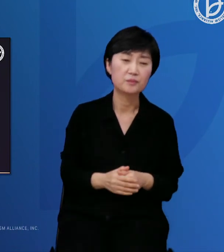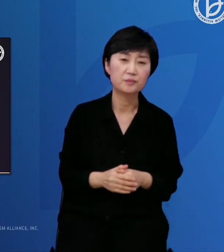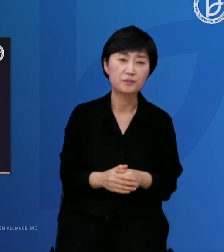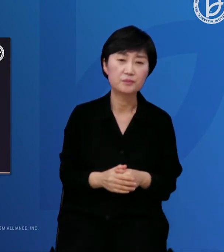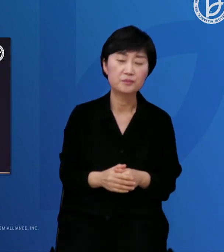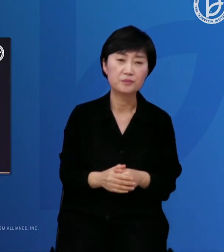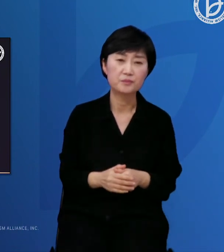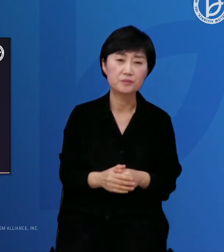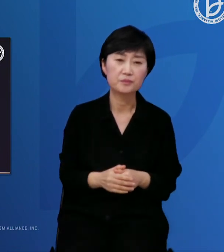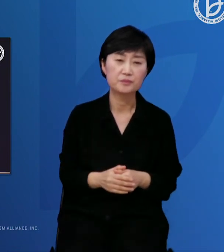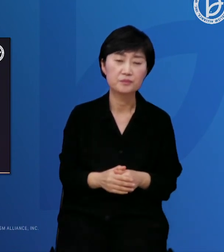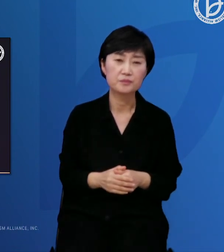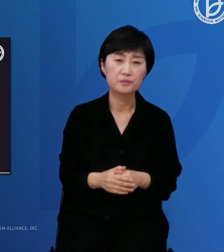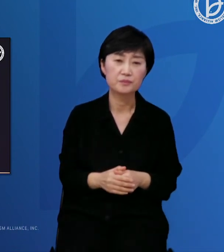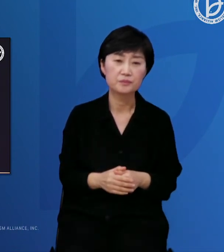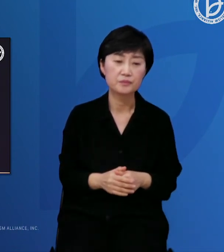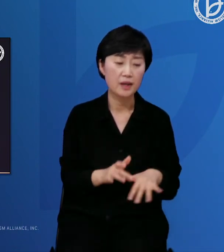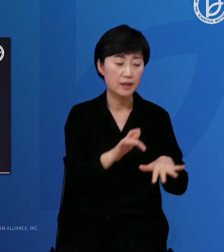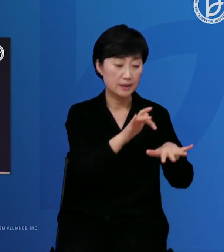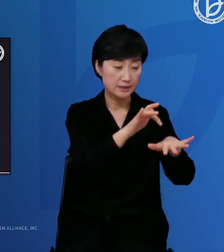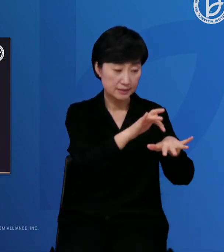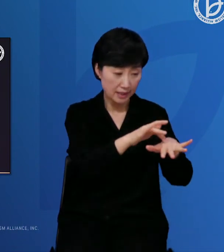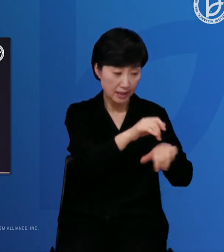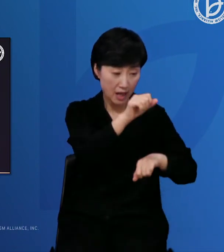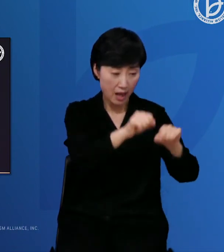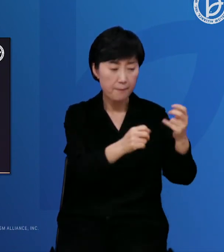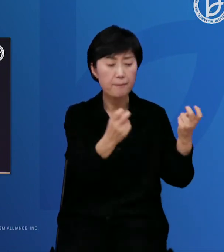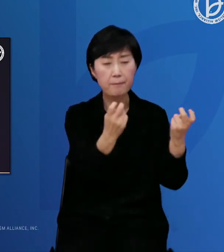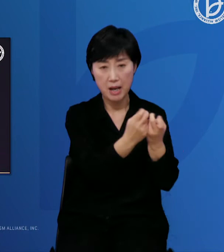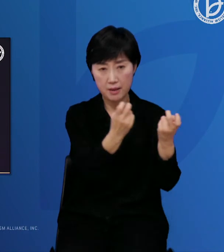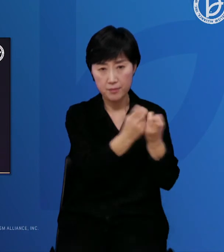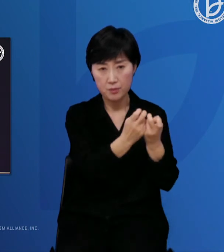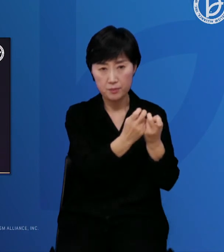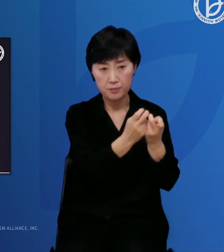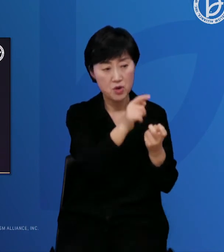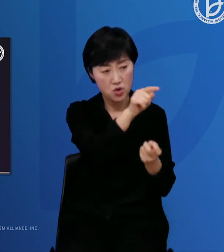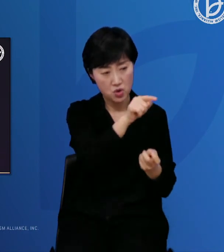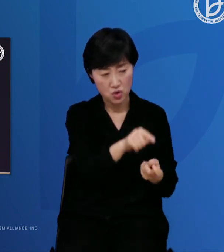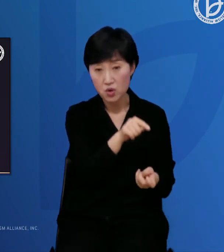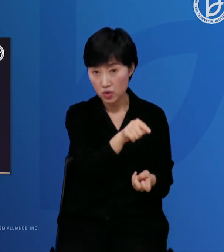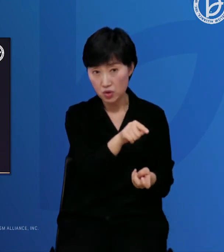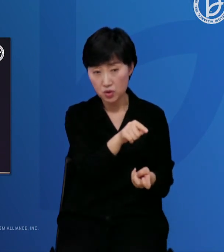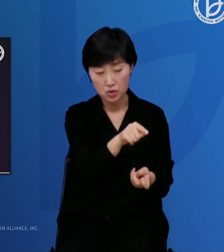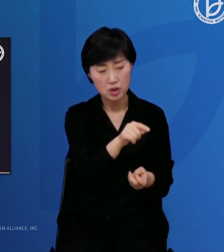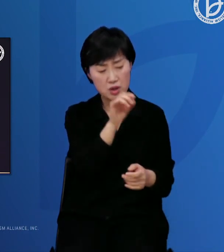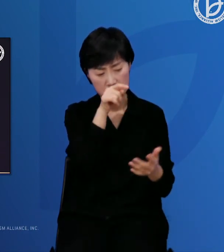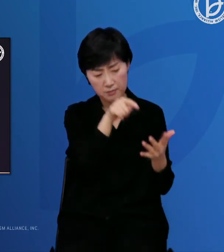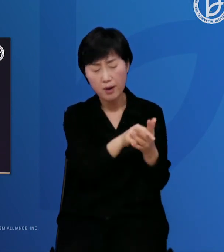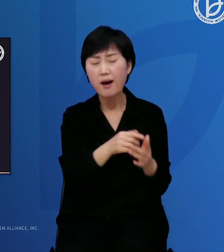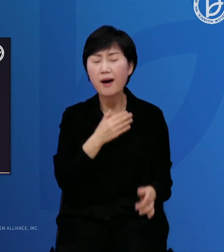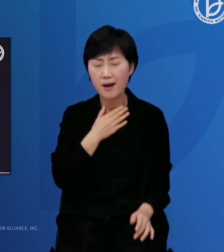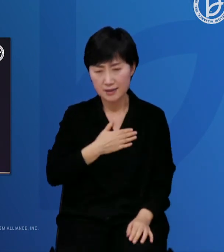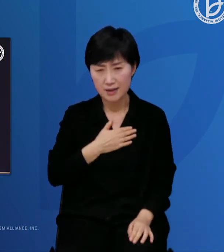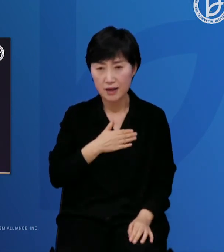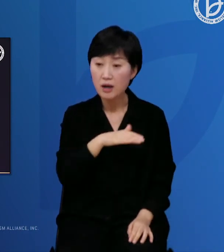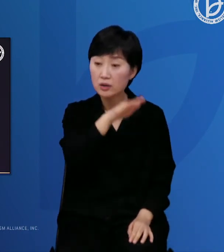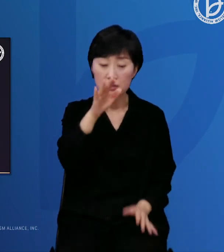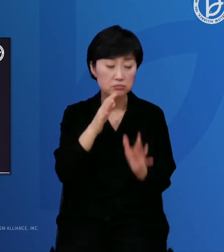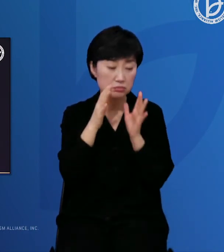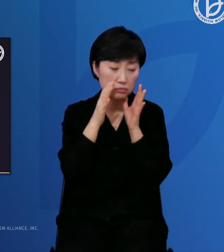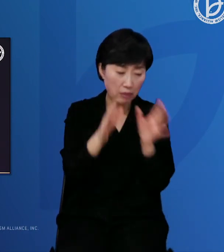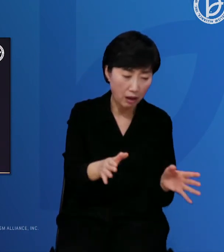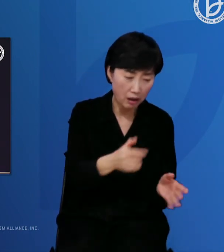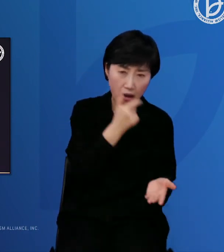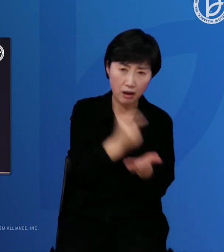이게 사단이 하는 방법입니다. This 속지 마세요. is Satan's method. You must not be deceived.